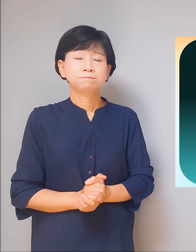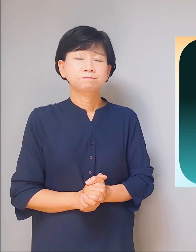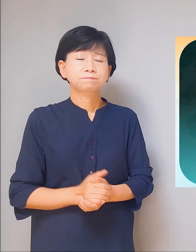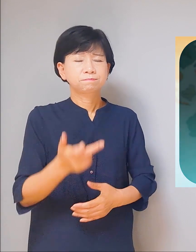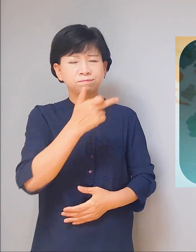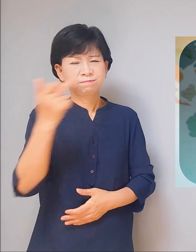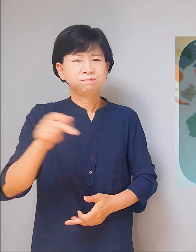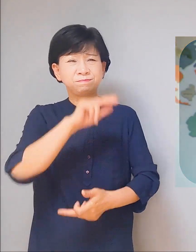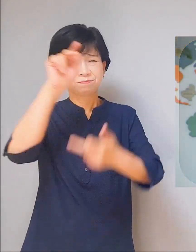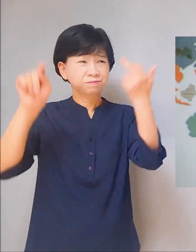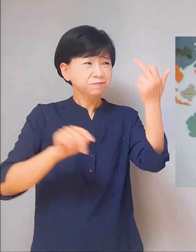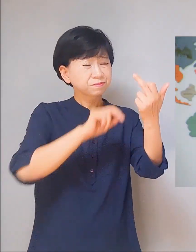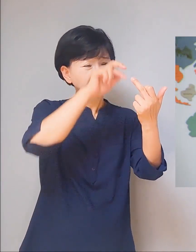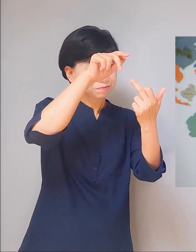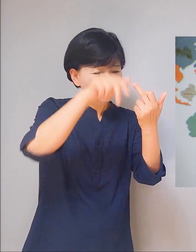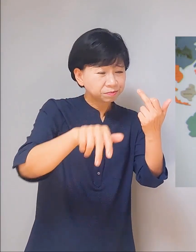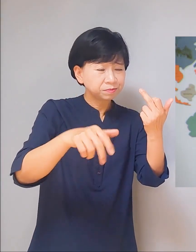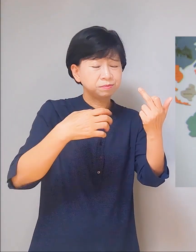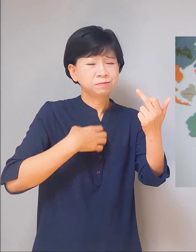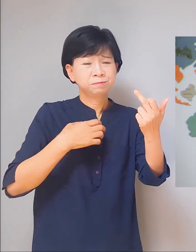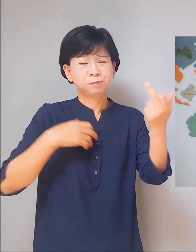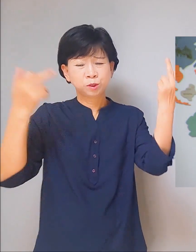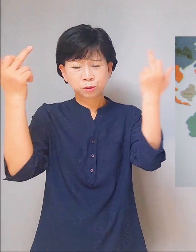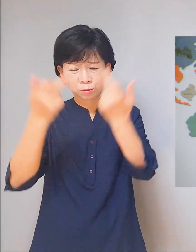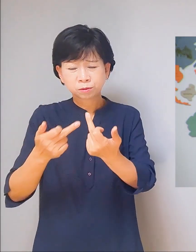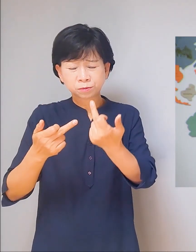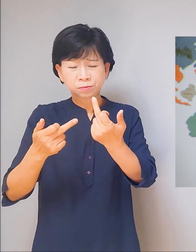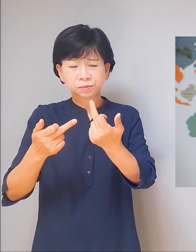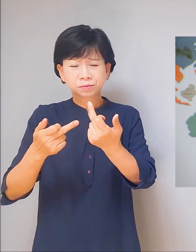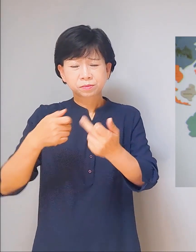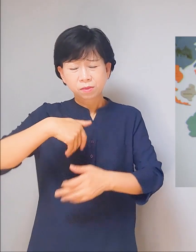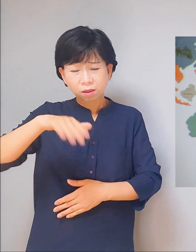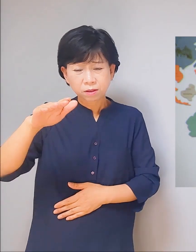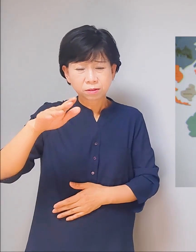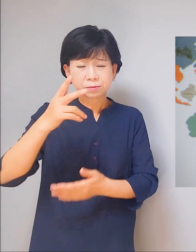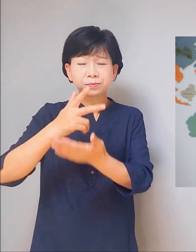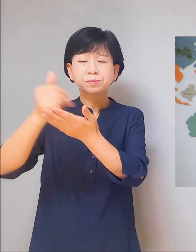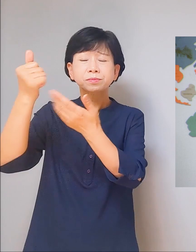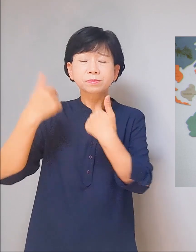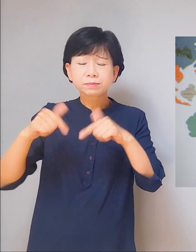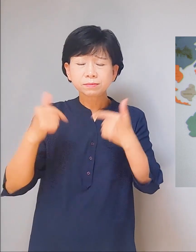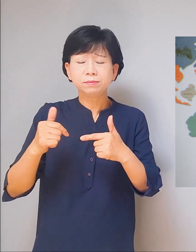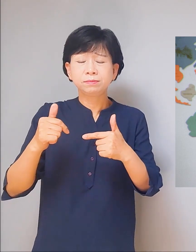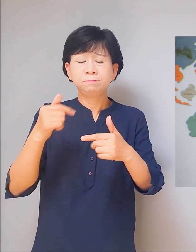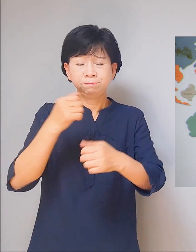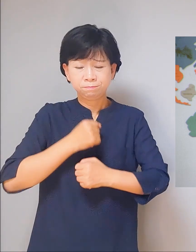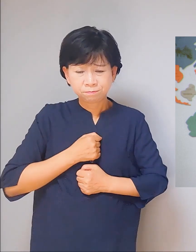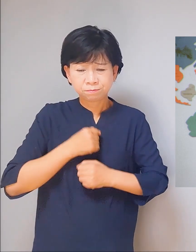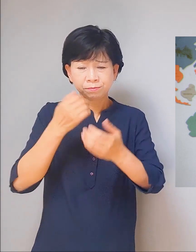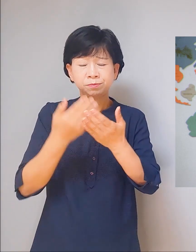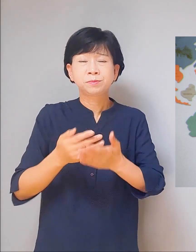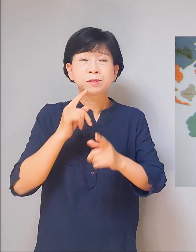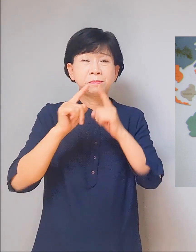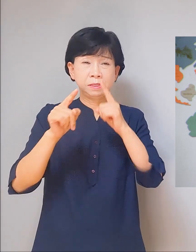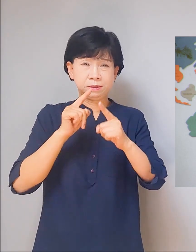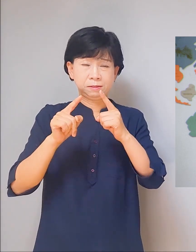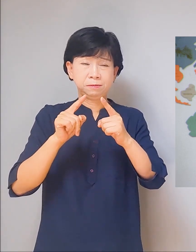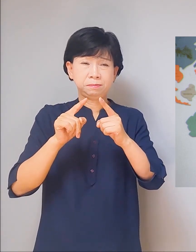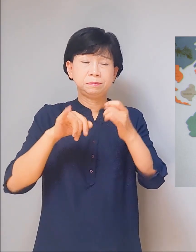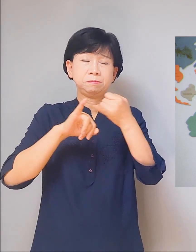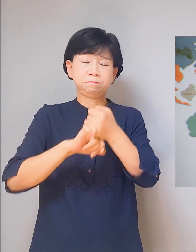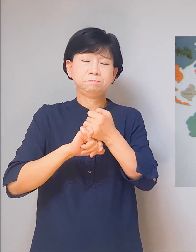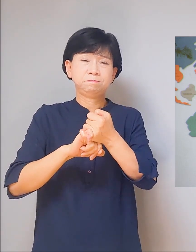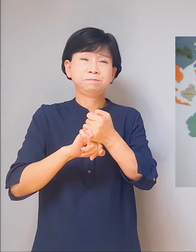가도 빛 가운데로 걸어가면 주께서 항상 지키시기로 약속한 그 말씀, 언약,